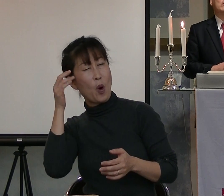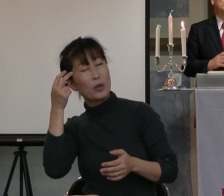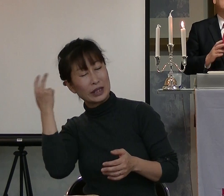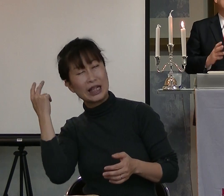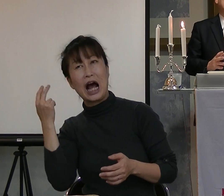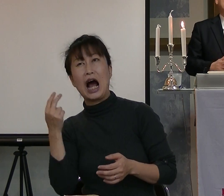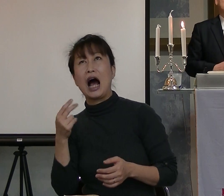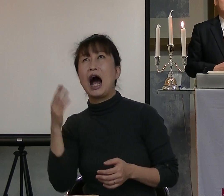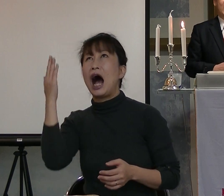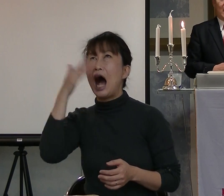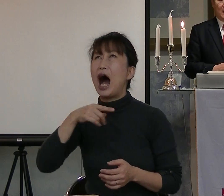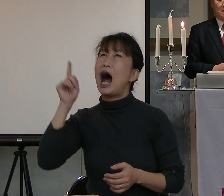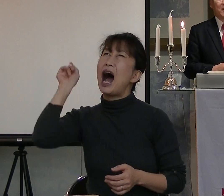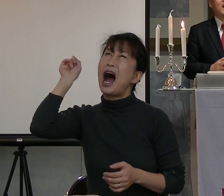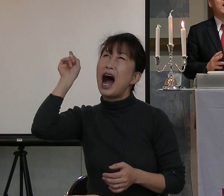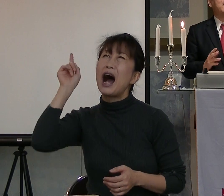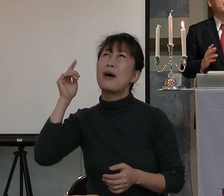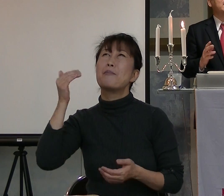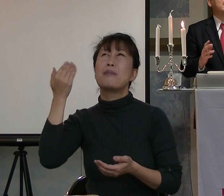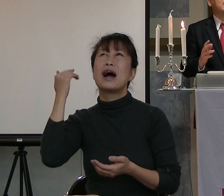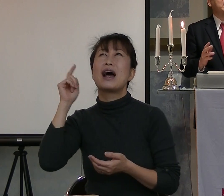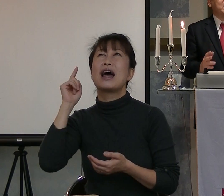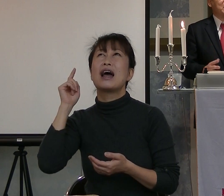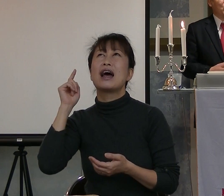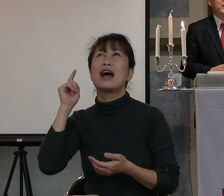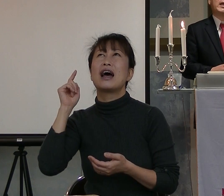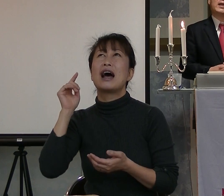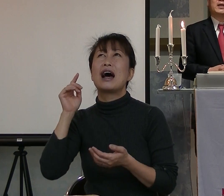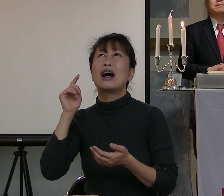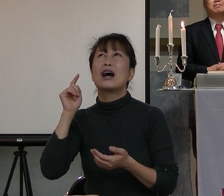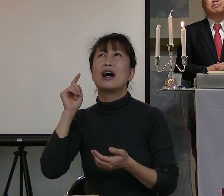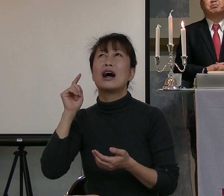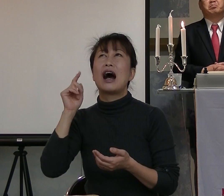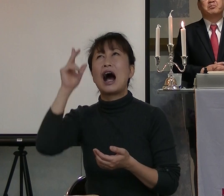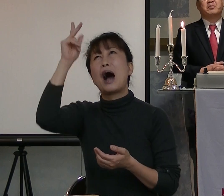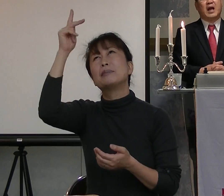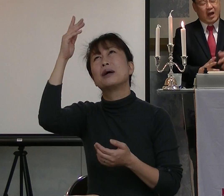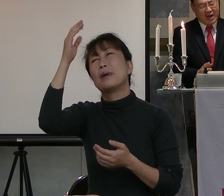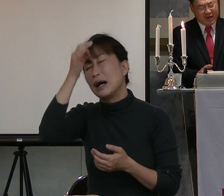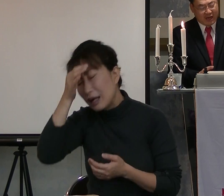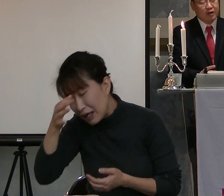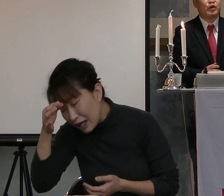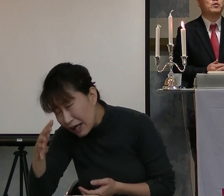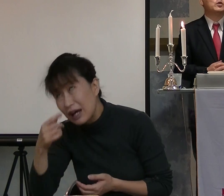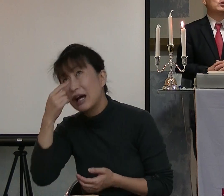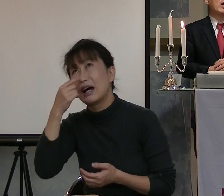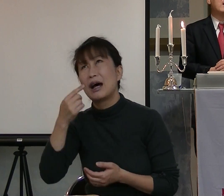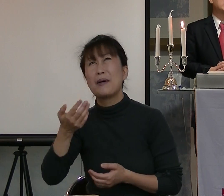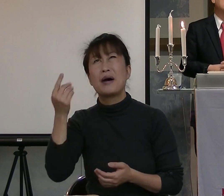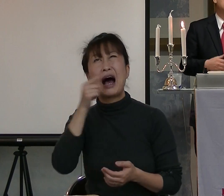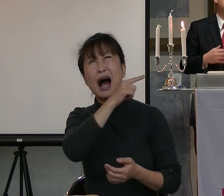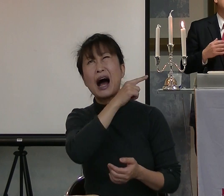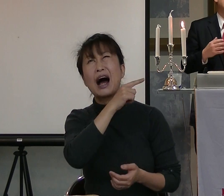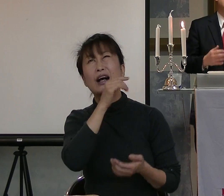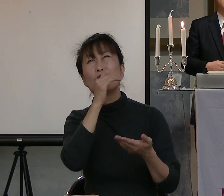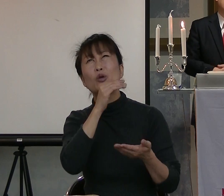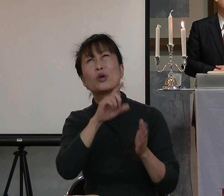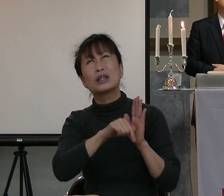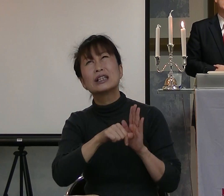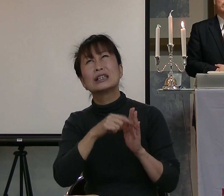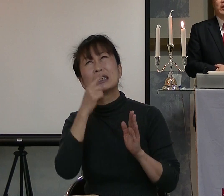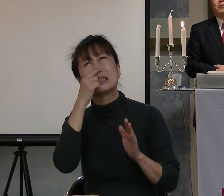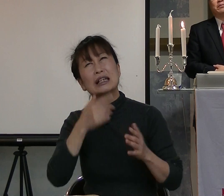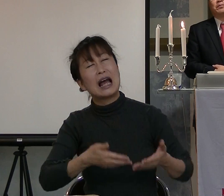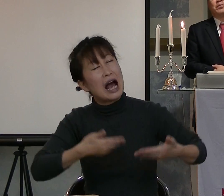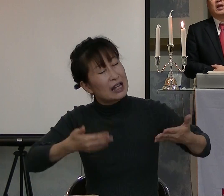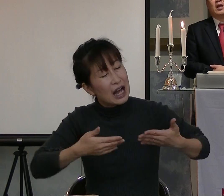あの時はどうだった、まだ神様申し訳ない、あの時もうちょっと温かくしてあげたらよ